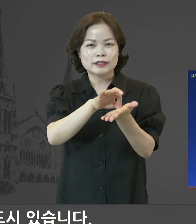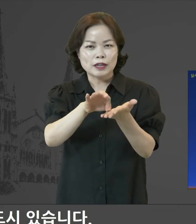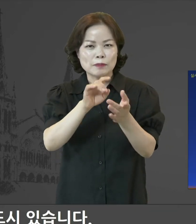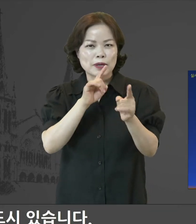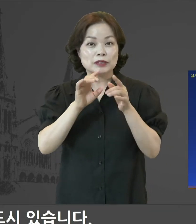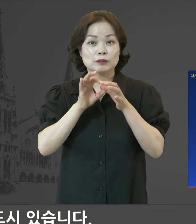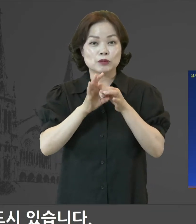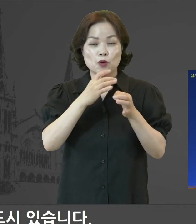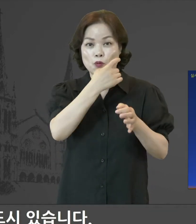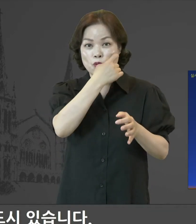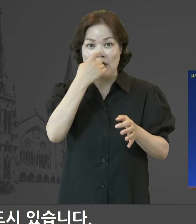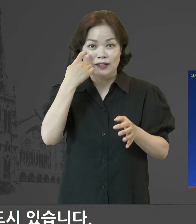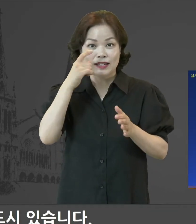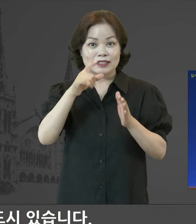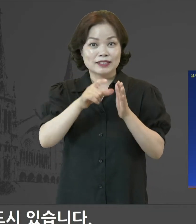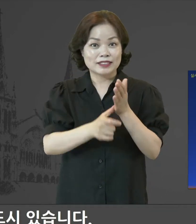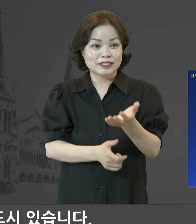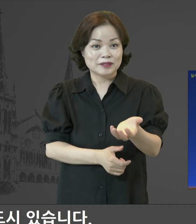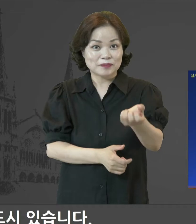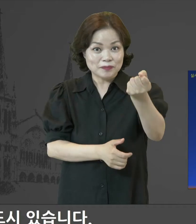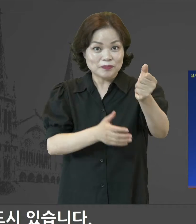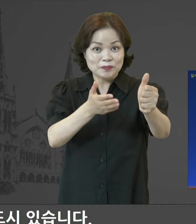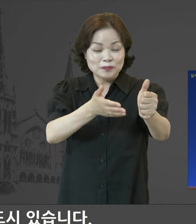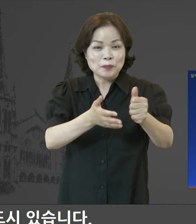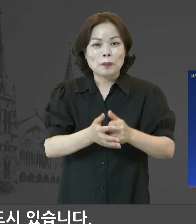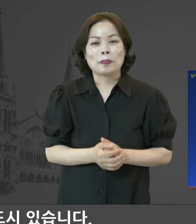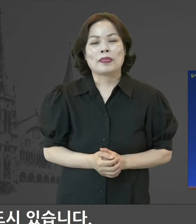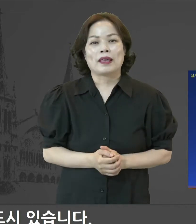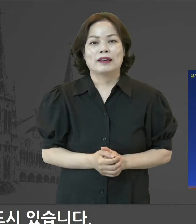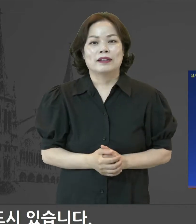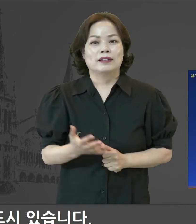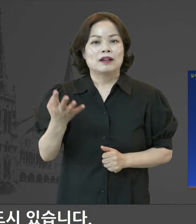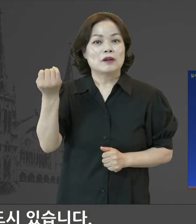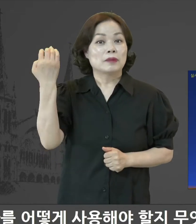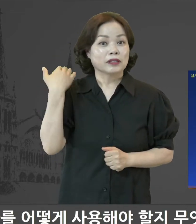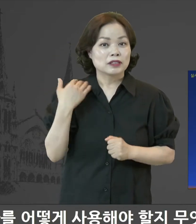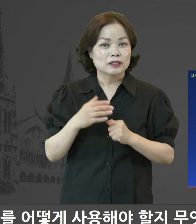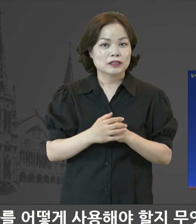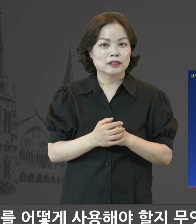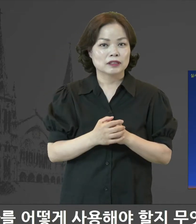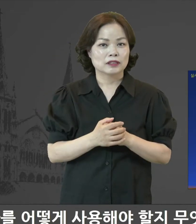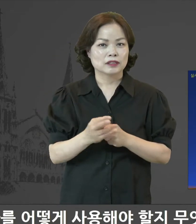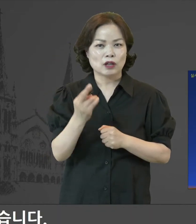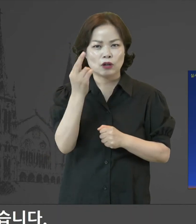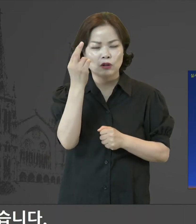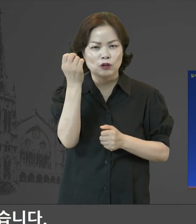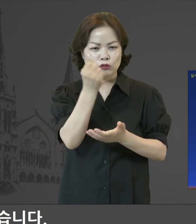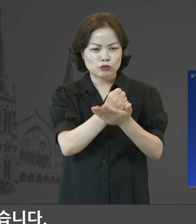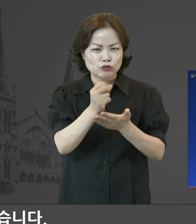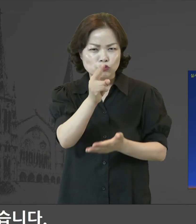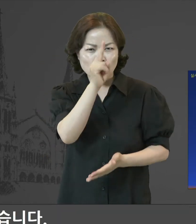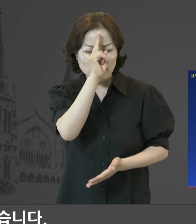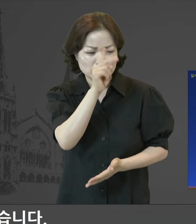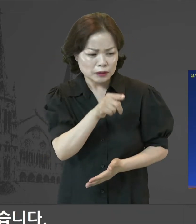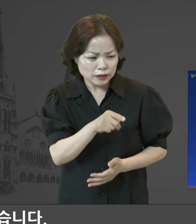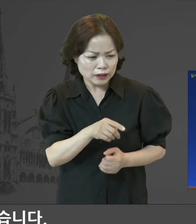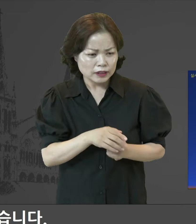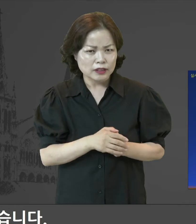통해서 확인하는 시간 갖고자 합니다. 얼마 전에 우연히 뉴스를 보는데,